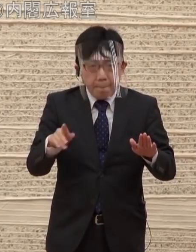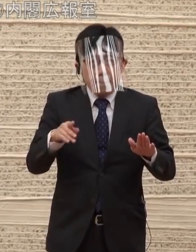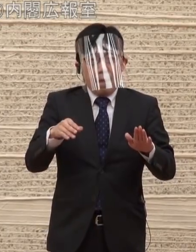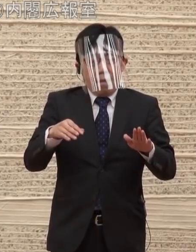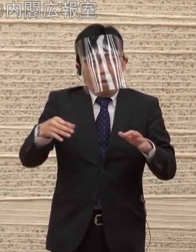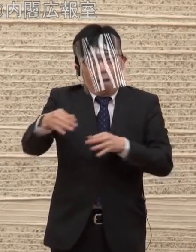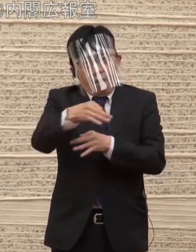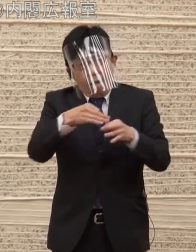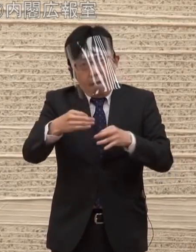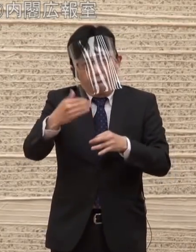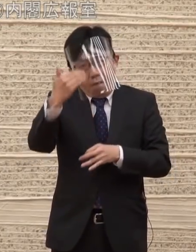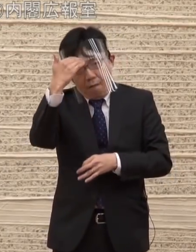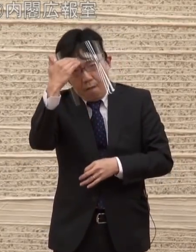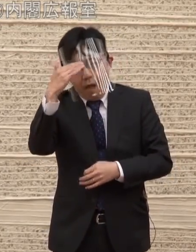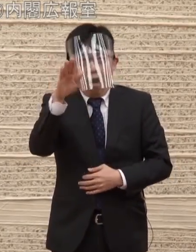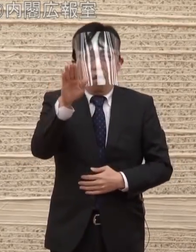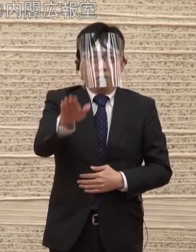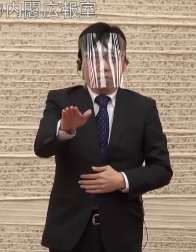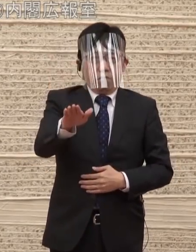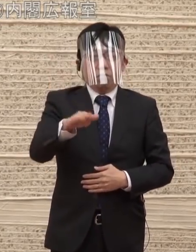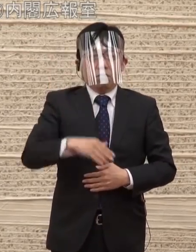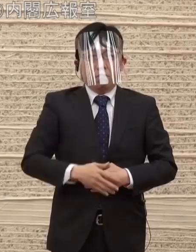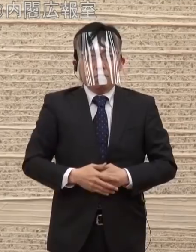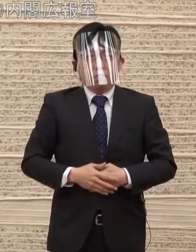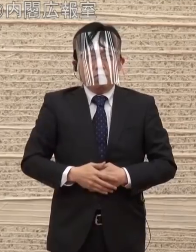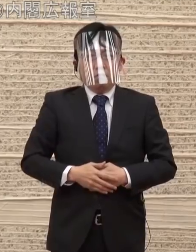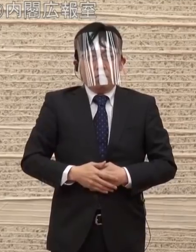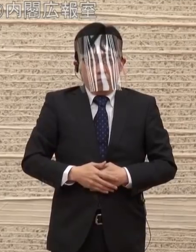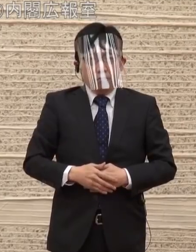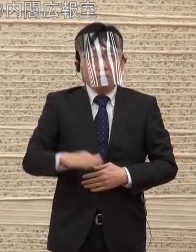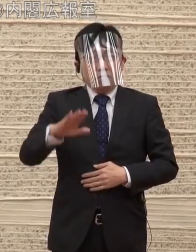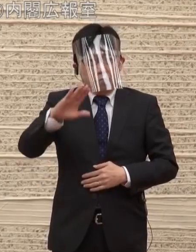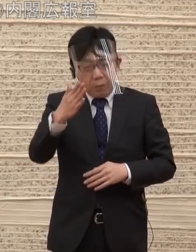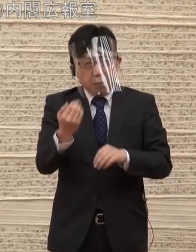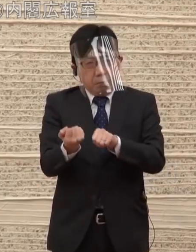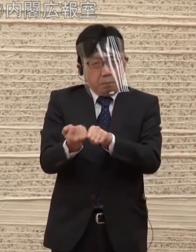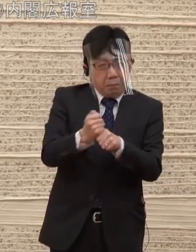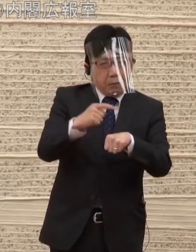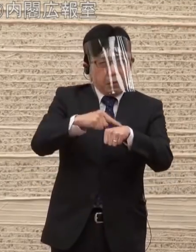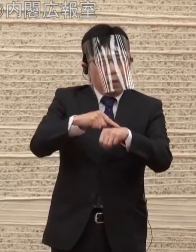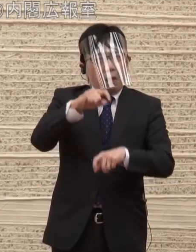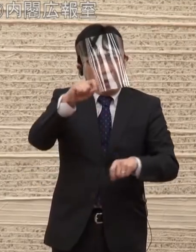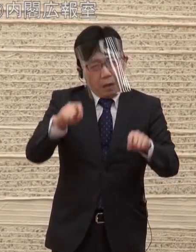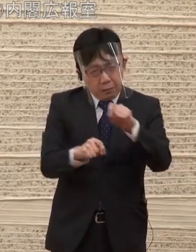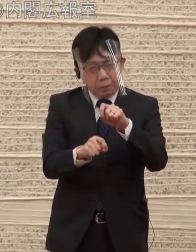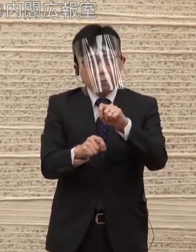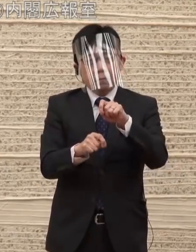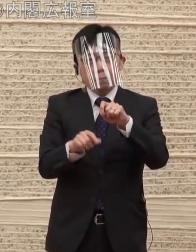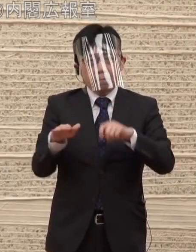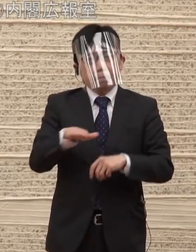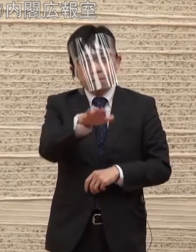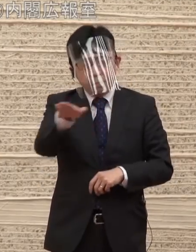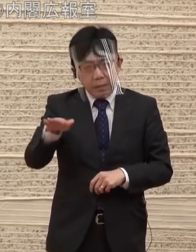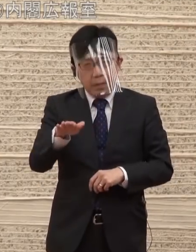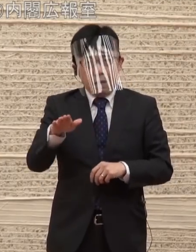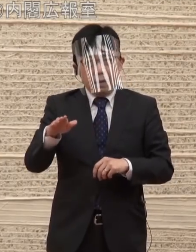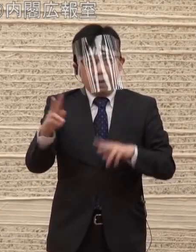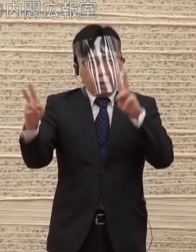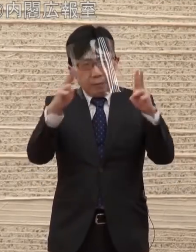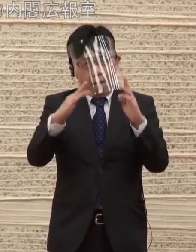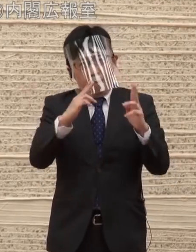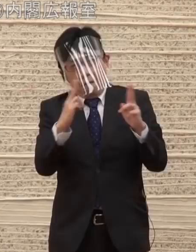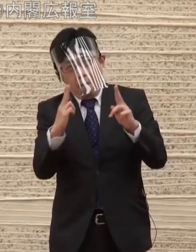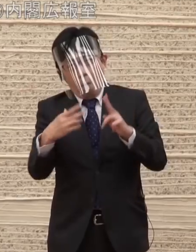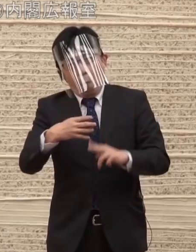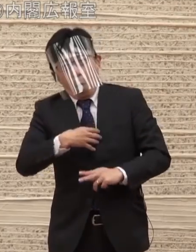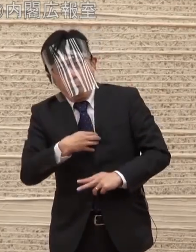混乱に直面しておられる中でさらなる時間を要することは死活問題であるその子と